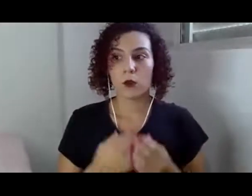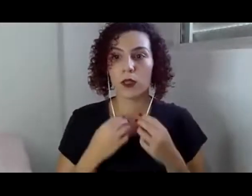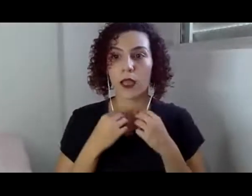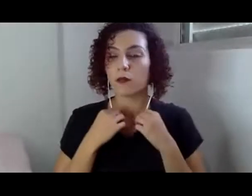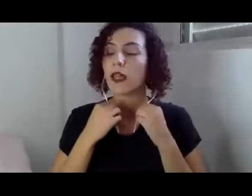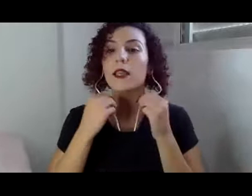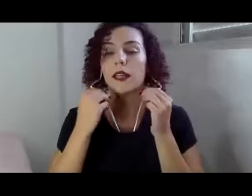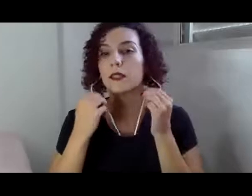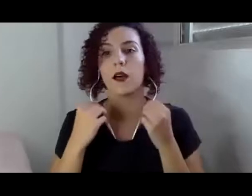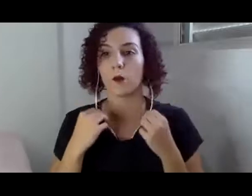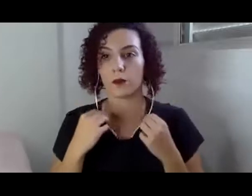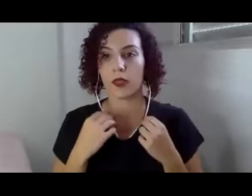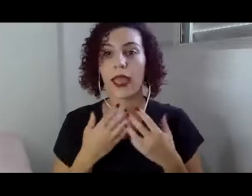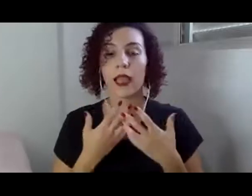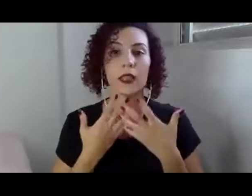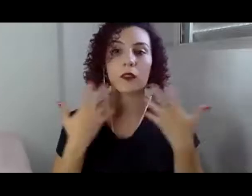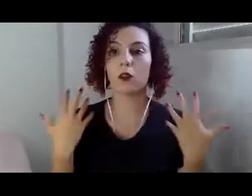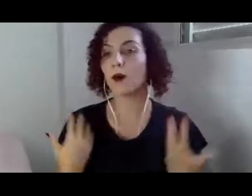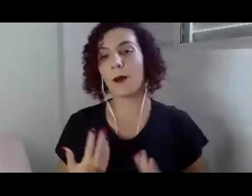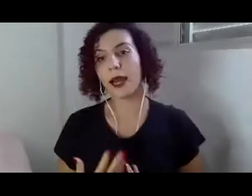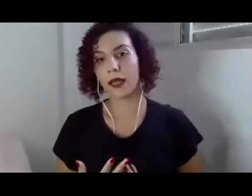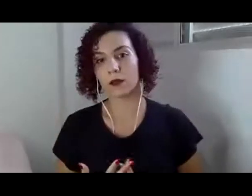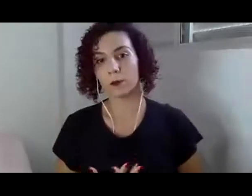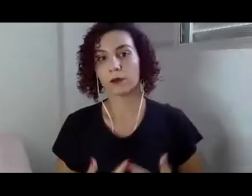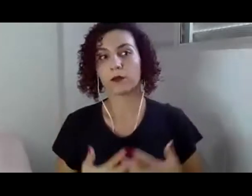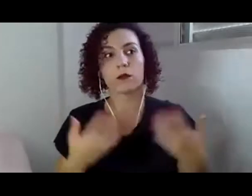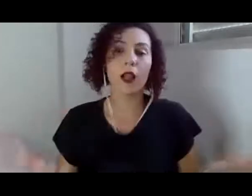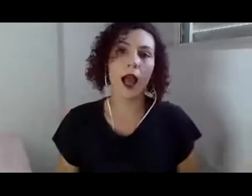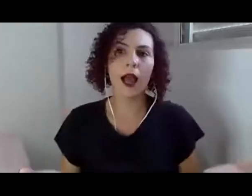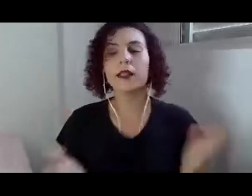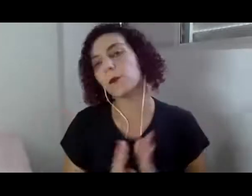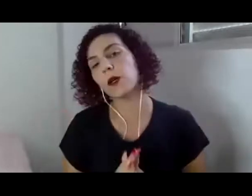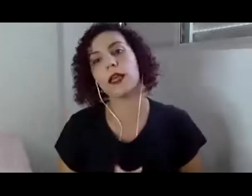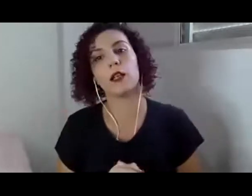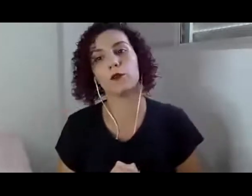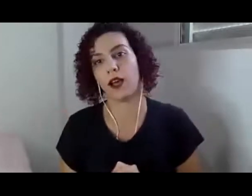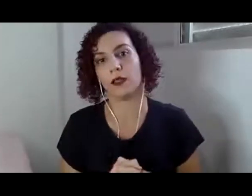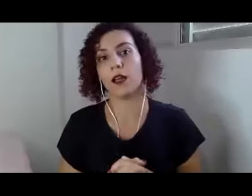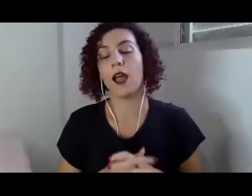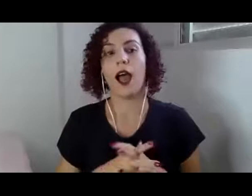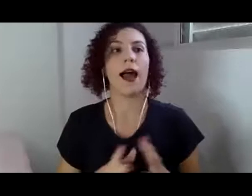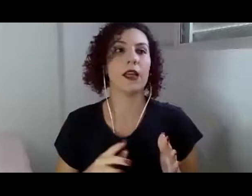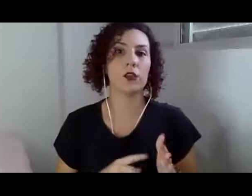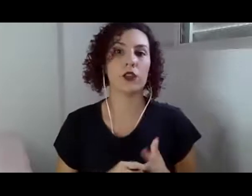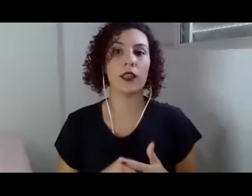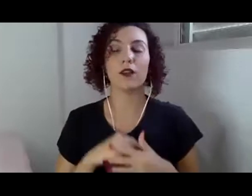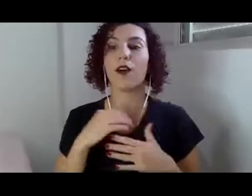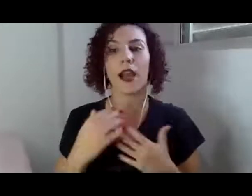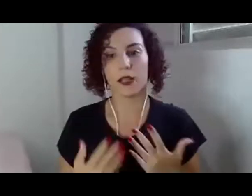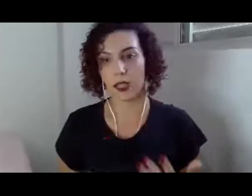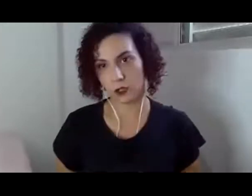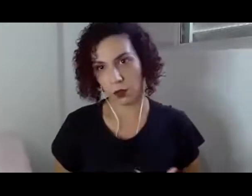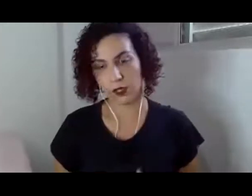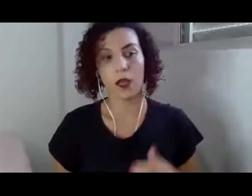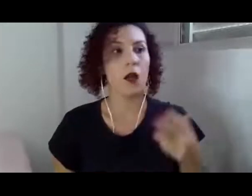pessoa surda, ela não tem essa questão, né? Ela tem todo o aparato. Então por que ela não fala? Aí a gente entra em